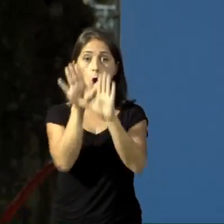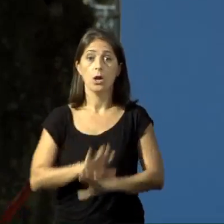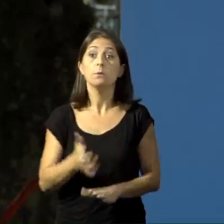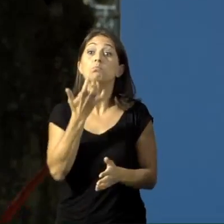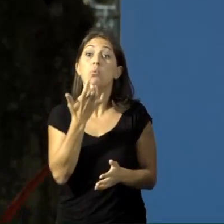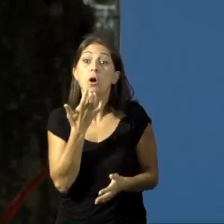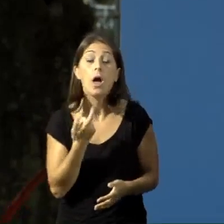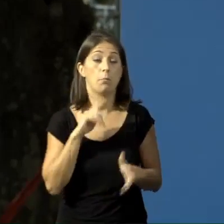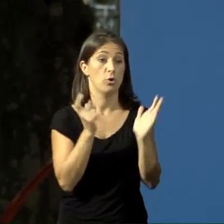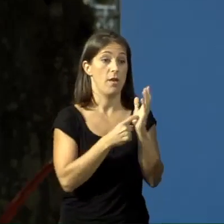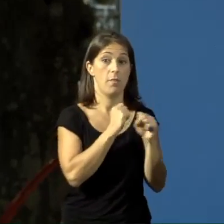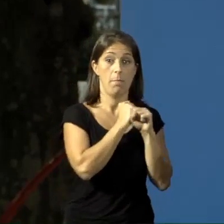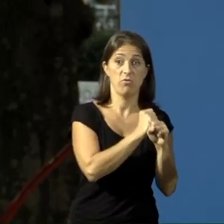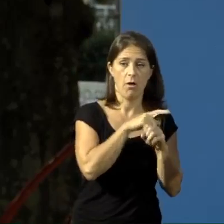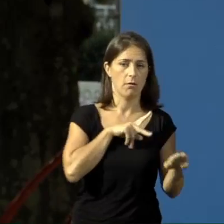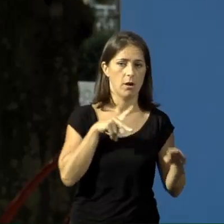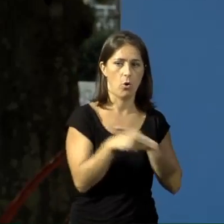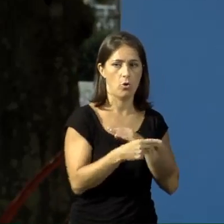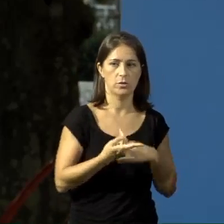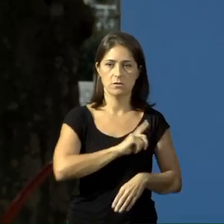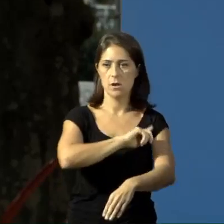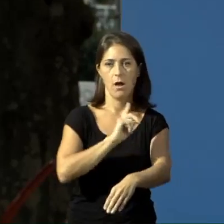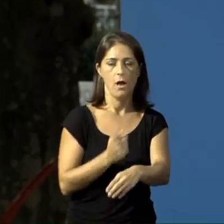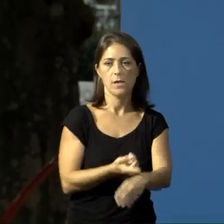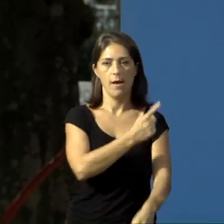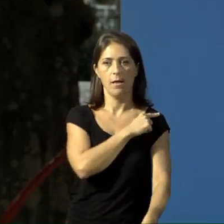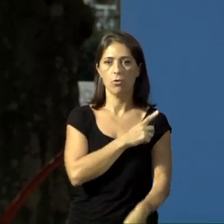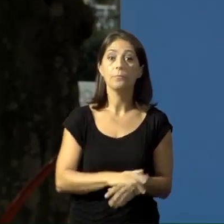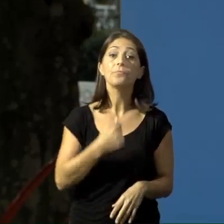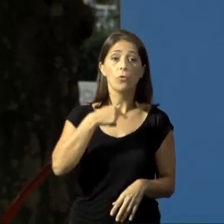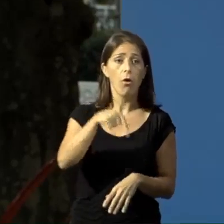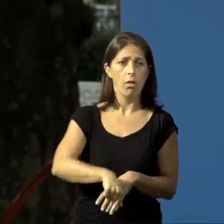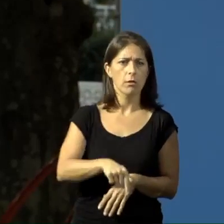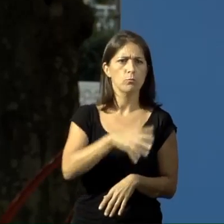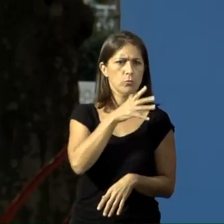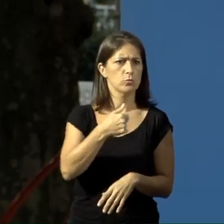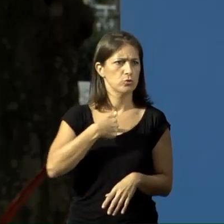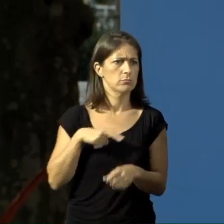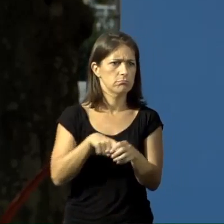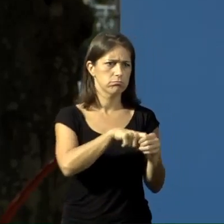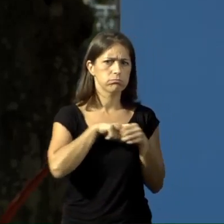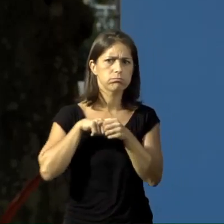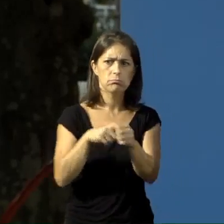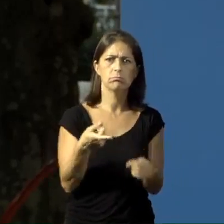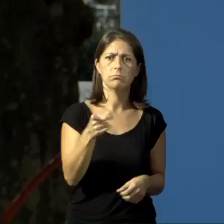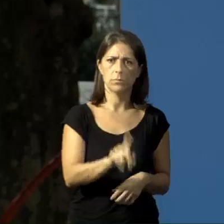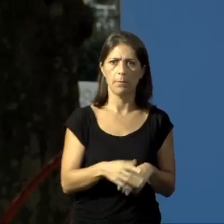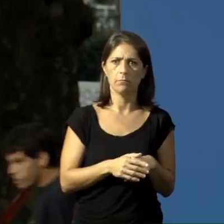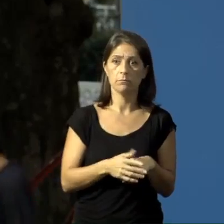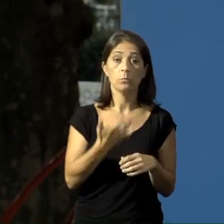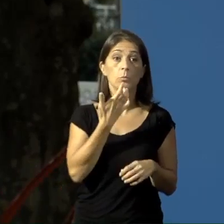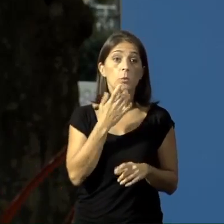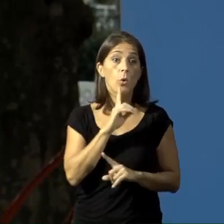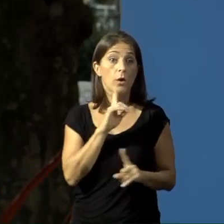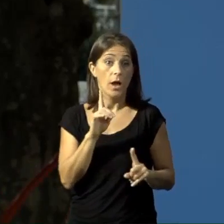de dependencia. Estou aquí porque tamén son solidaria, como é